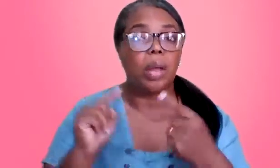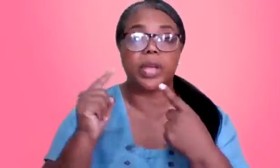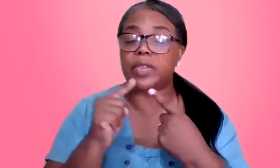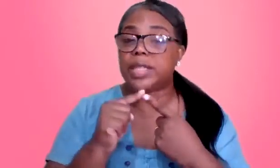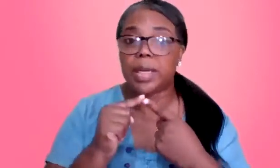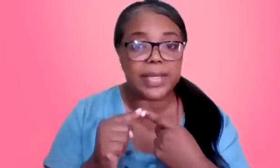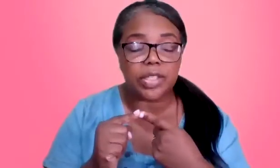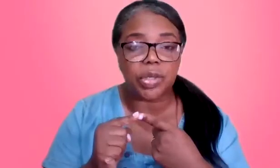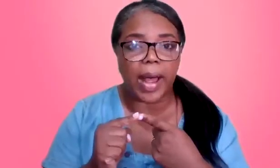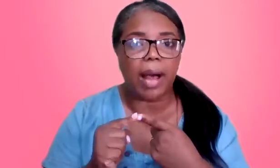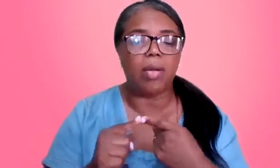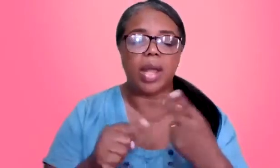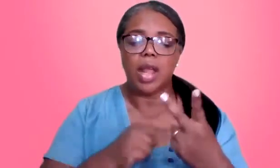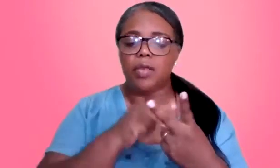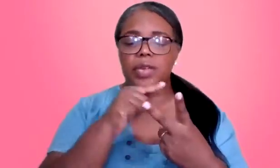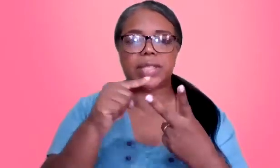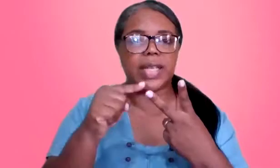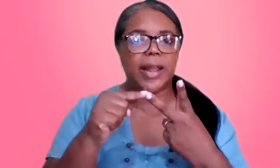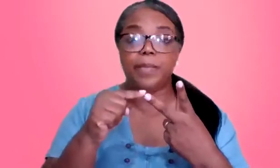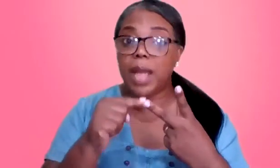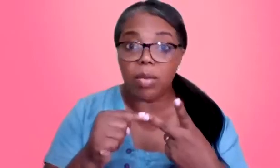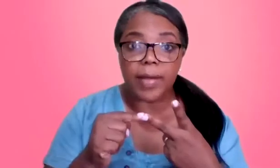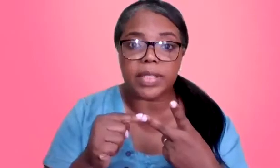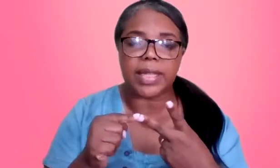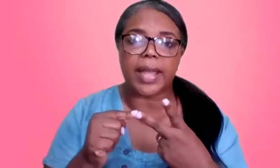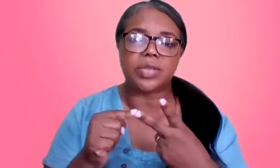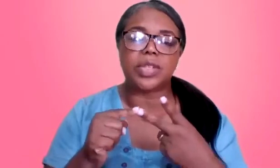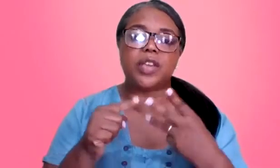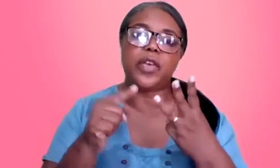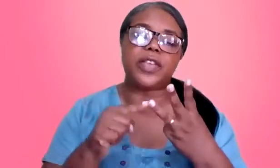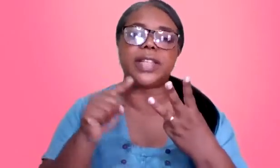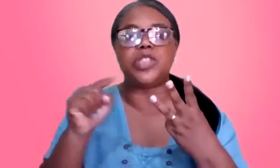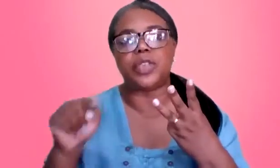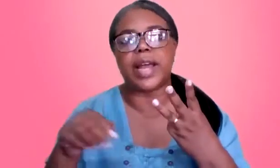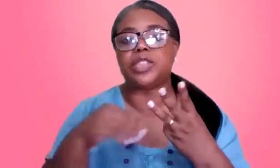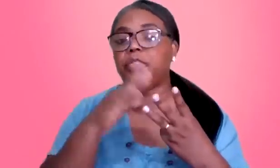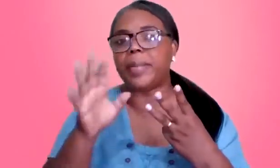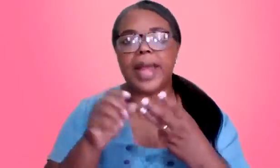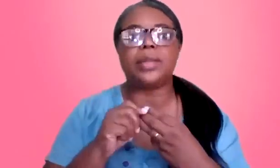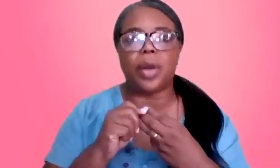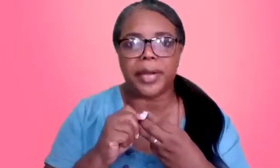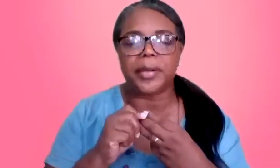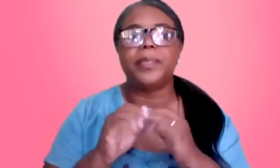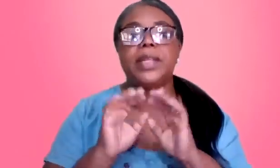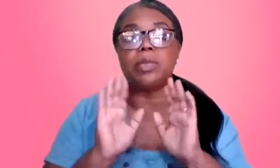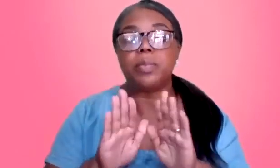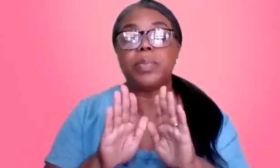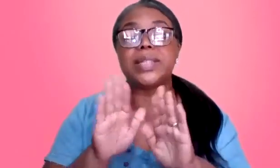Porque você não assistiu a aula, você não leu os textos e foi fazer atividade de forma aleatória. Então, precisa